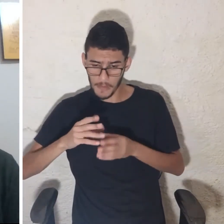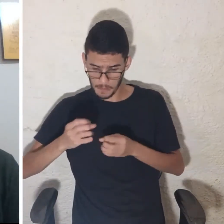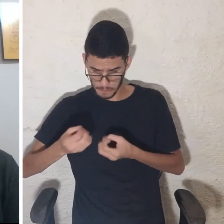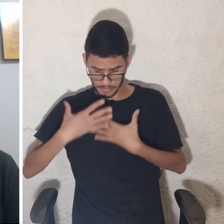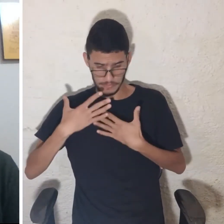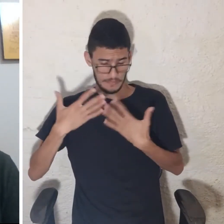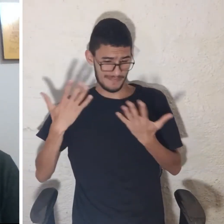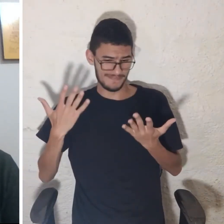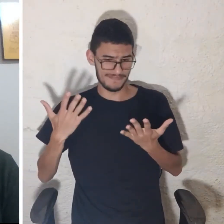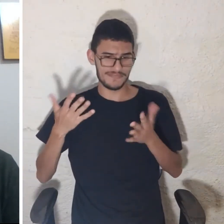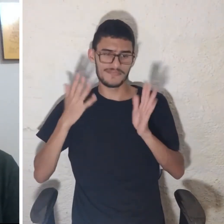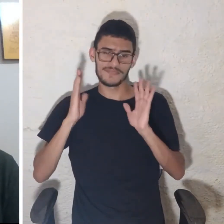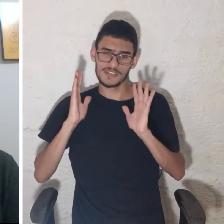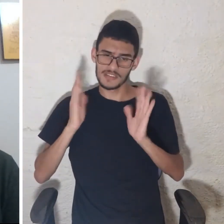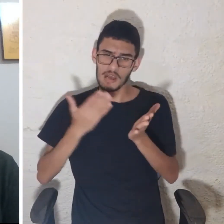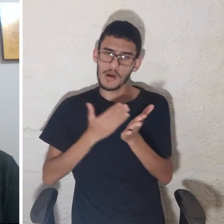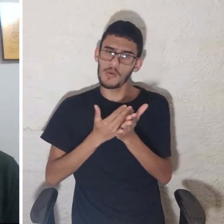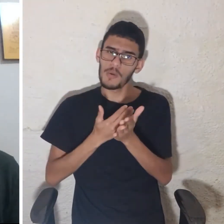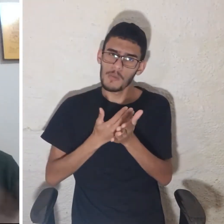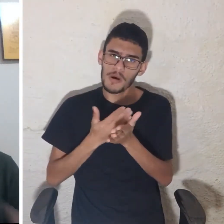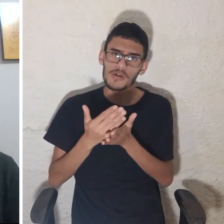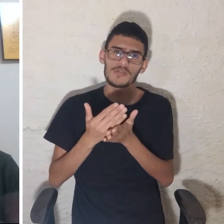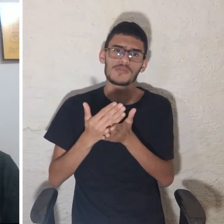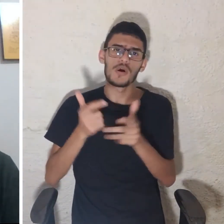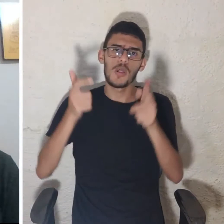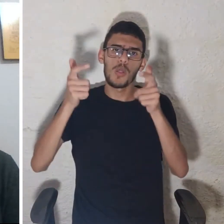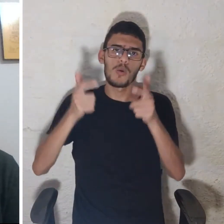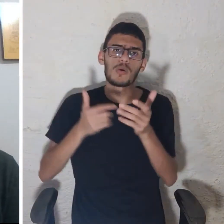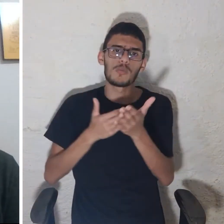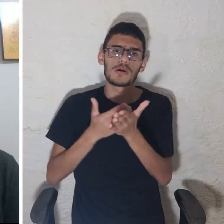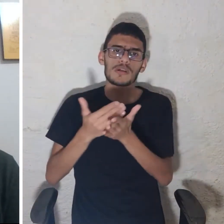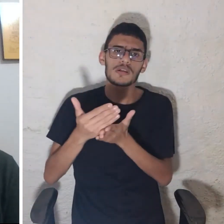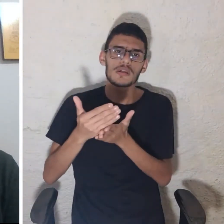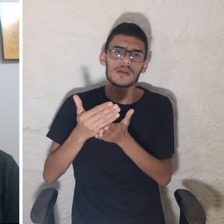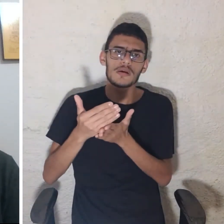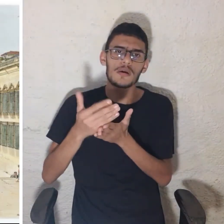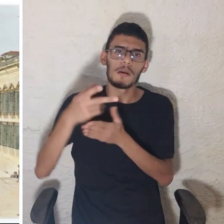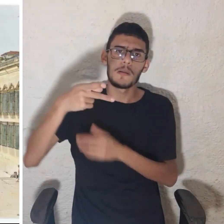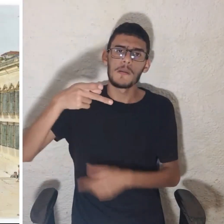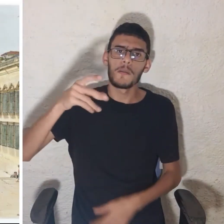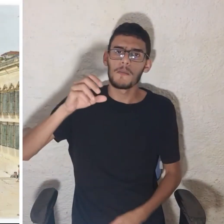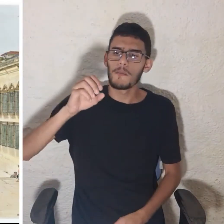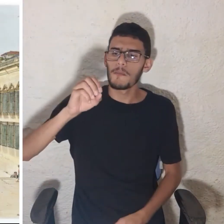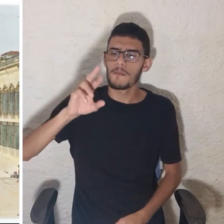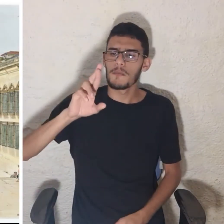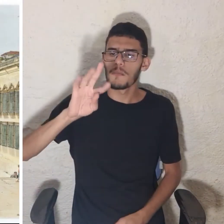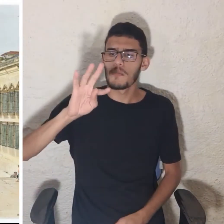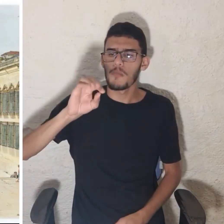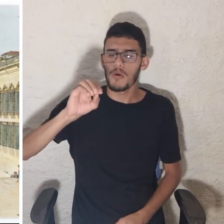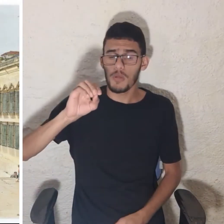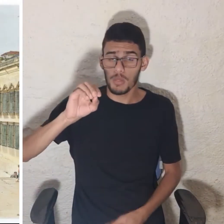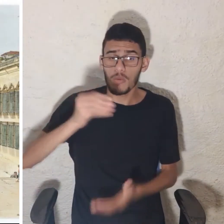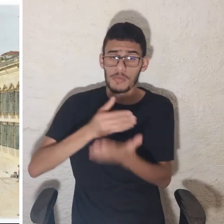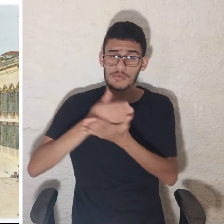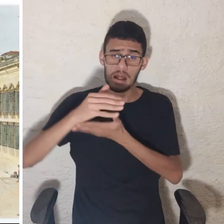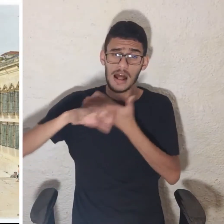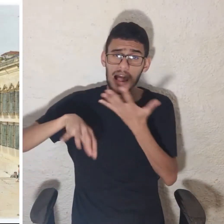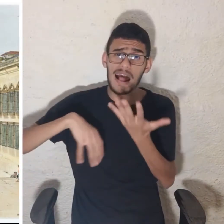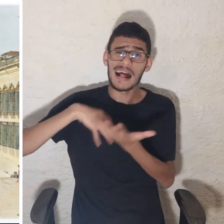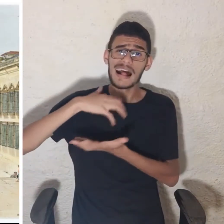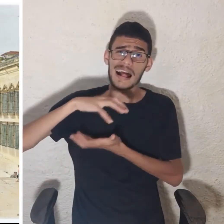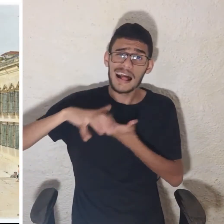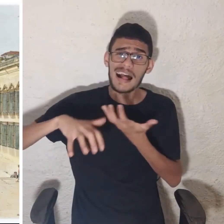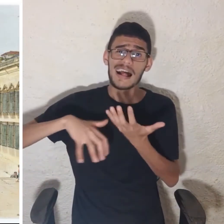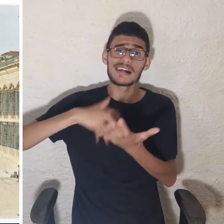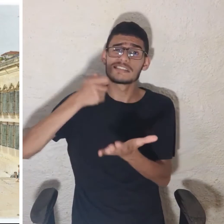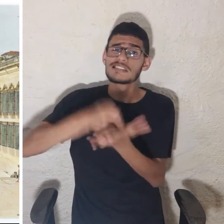revolta, chamada Revolução Liberal do Porto, porque começou na cidade portuguesa, né, cidade do Porto, que é uma cidade de Portugal, e